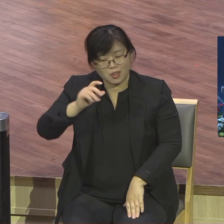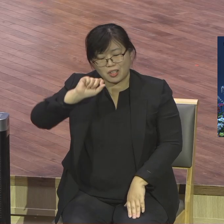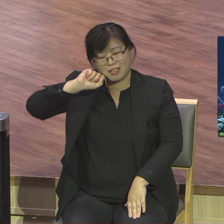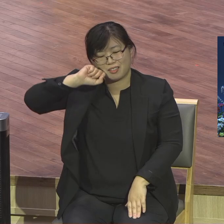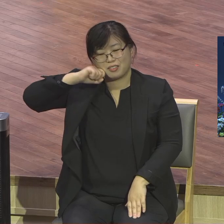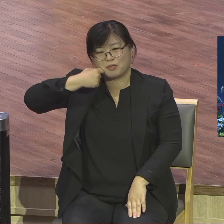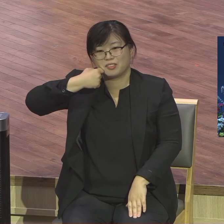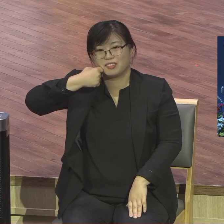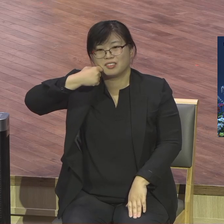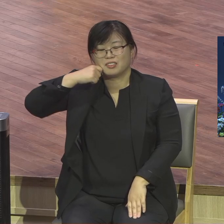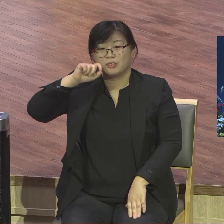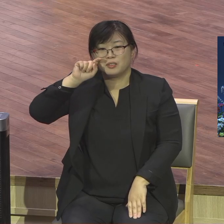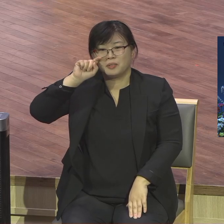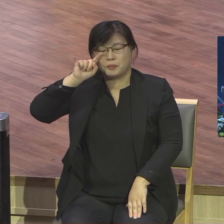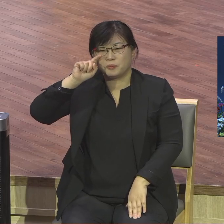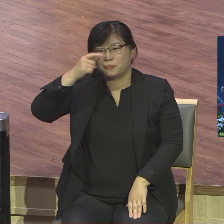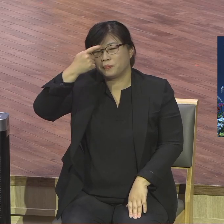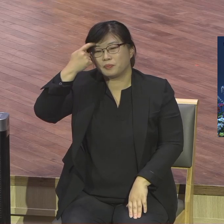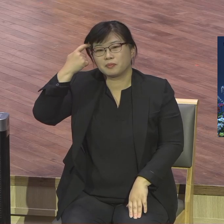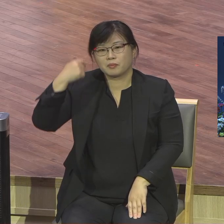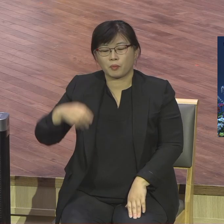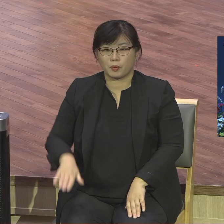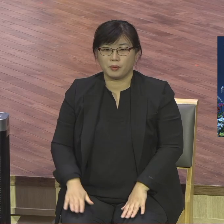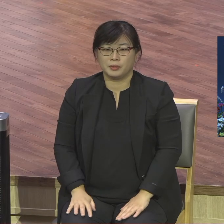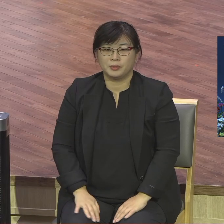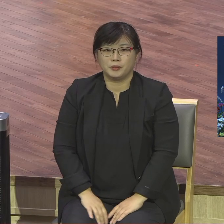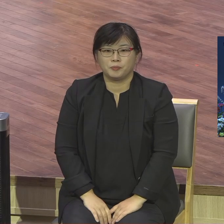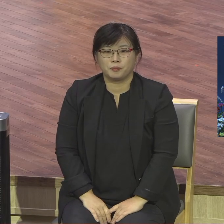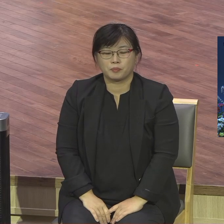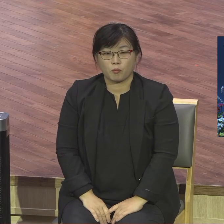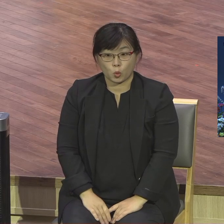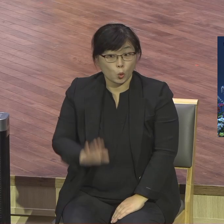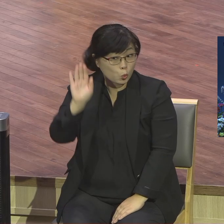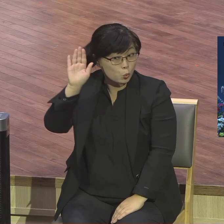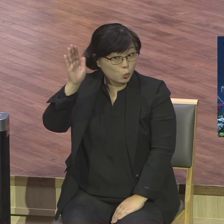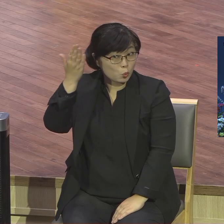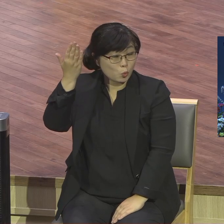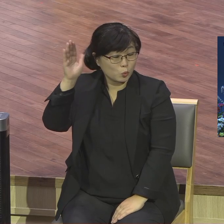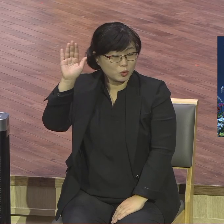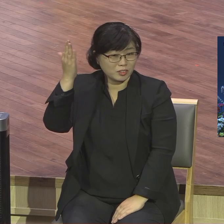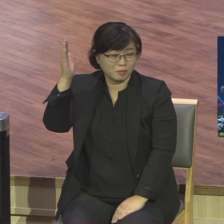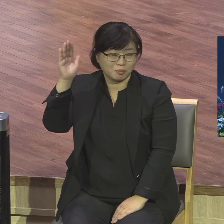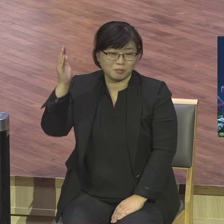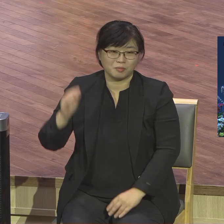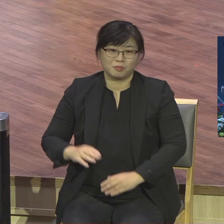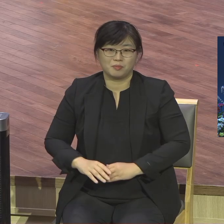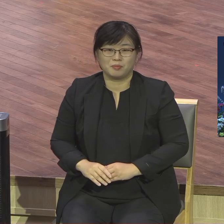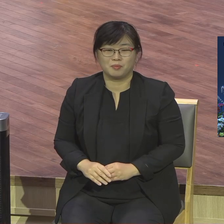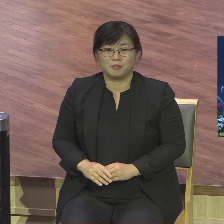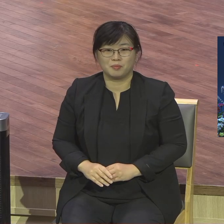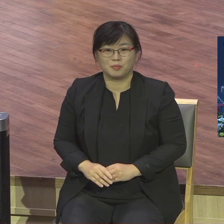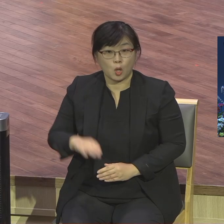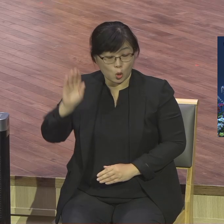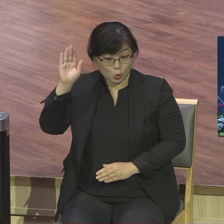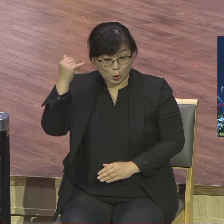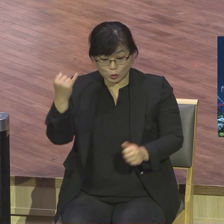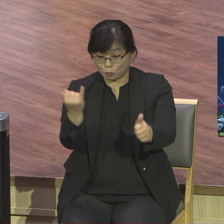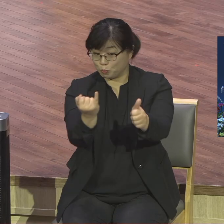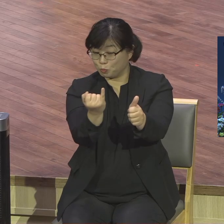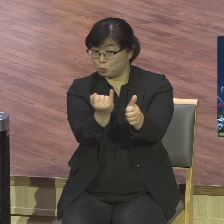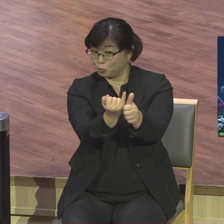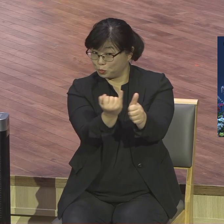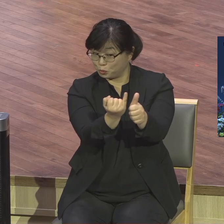의무감으로 산다고 하면 실제로 이런 사람들이 많은지 요즘은요. 부부 사이를